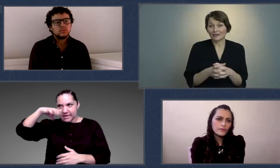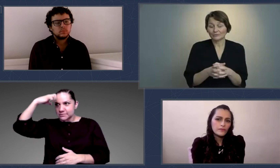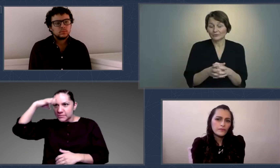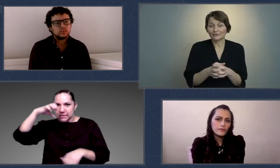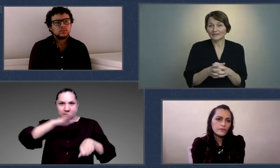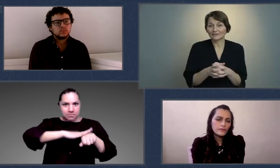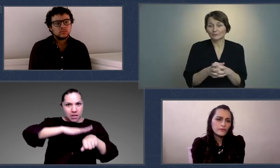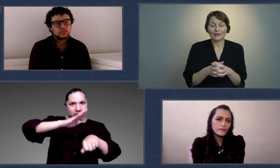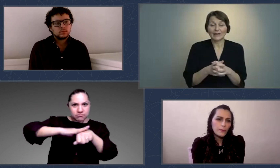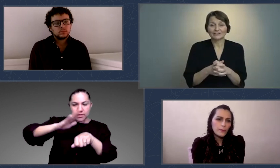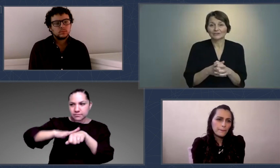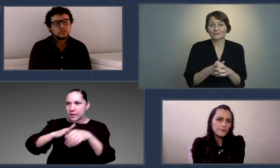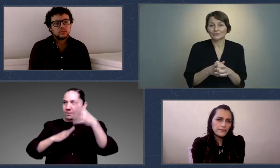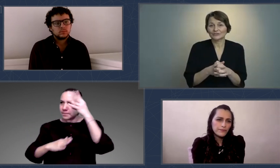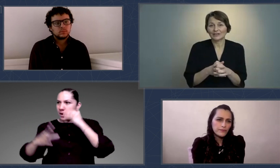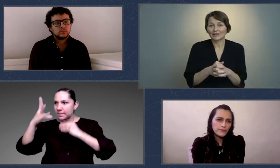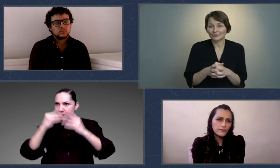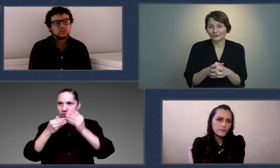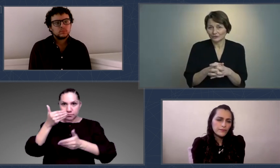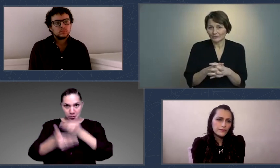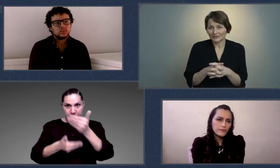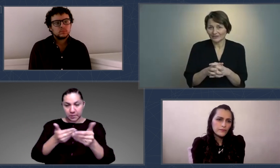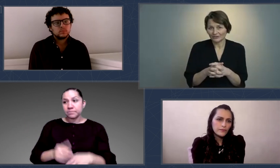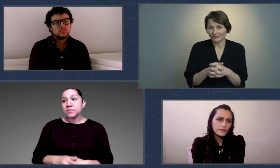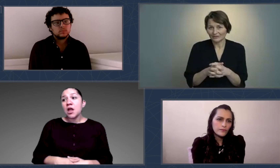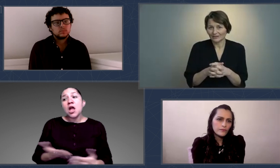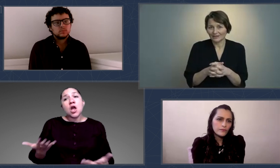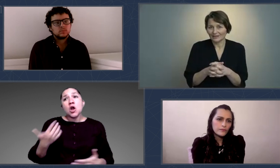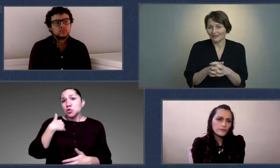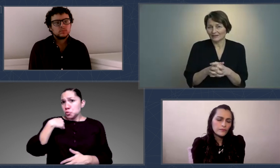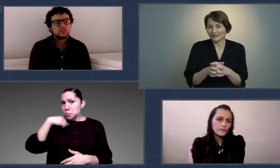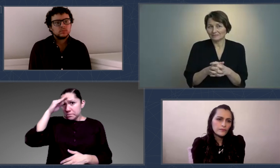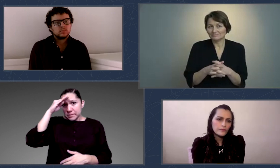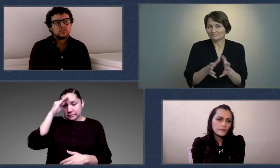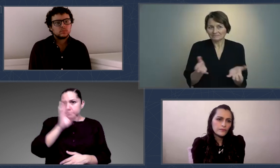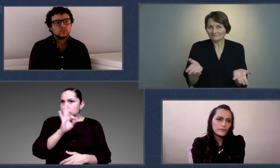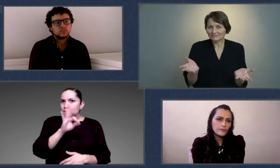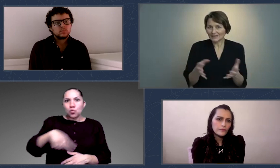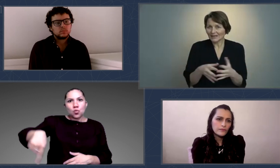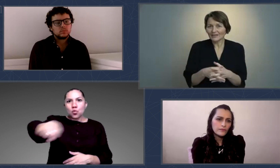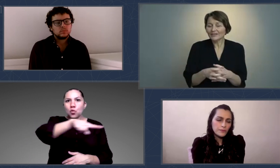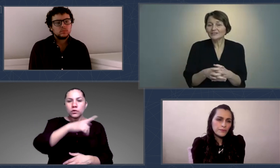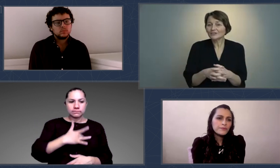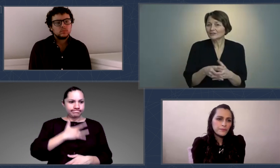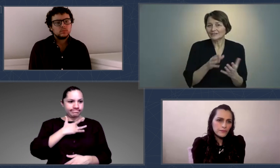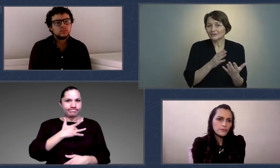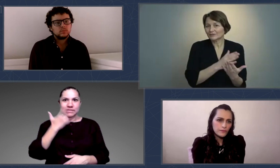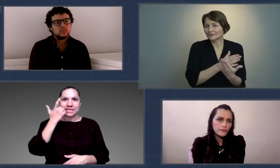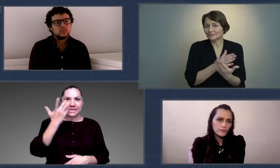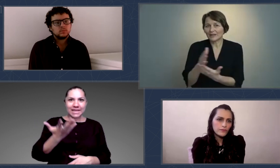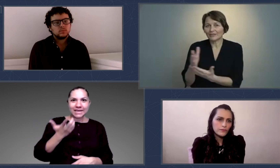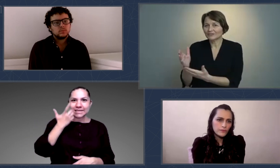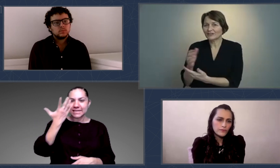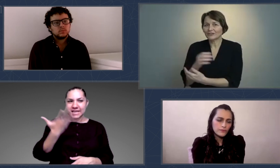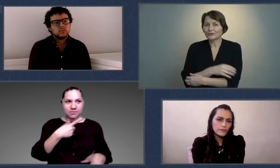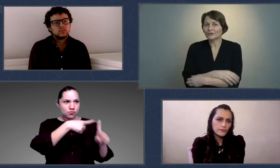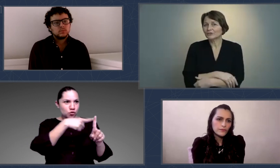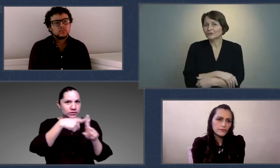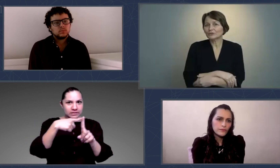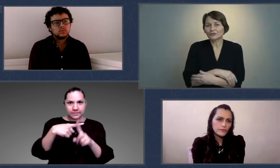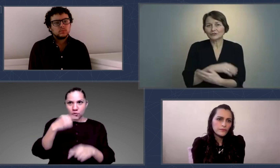ustedes pueden obtener mucha energía positiva, muchos sentimientos positivos y lograr